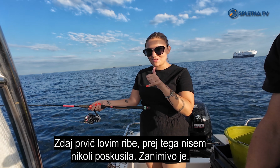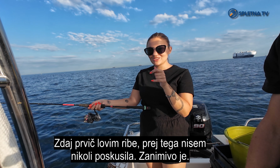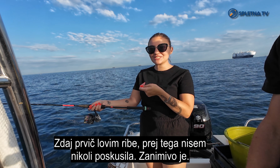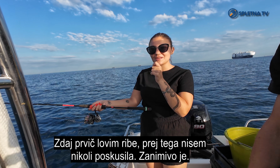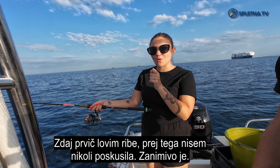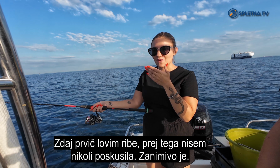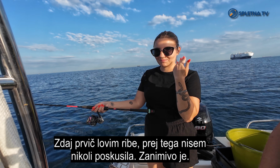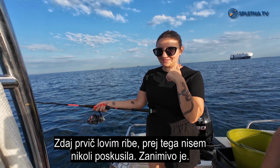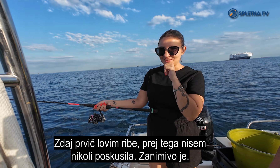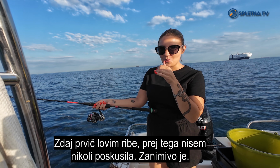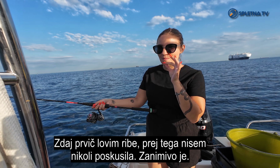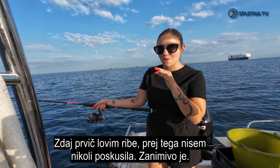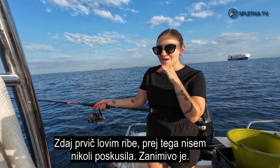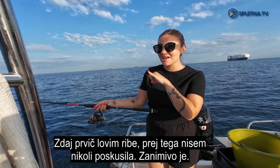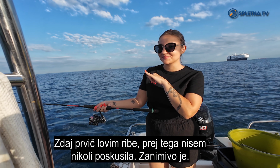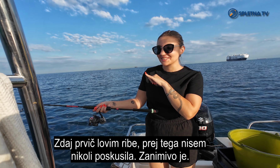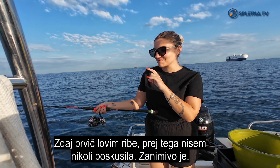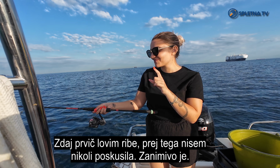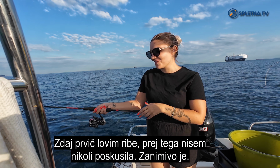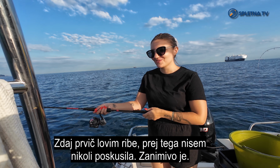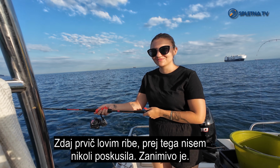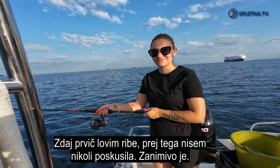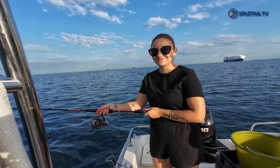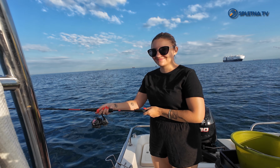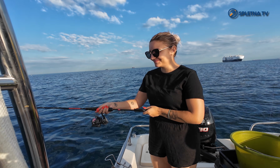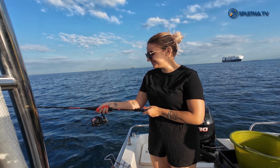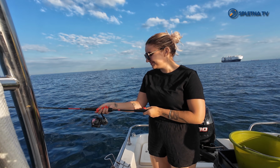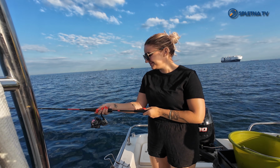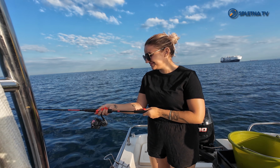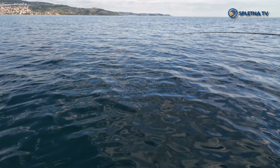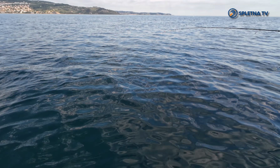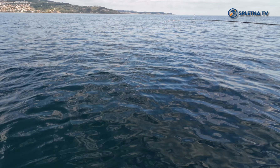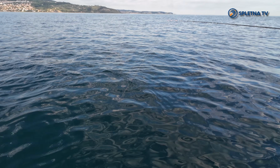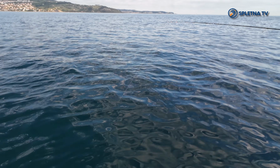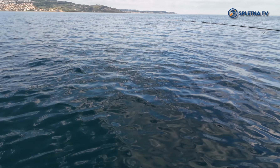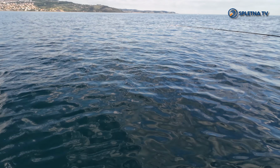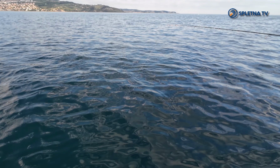Zdaj prvič lovim ribe. Prej tega nisem nikoli poskusila. Zanimivo je.